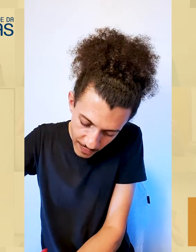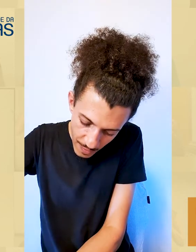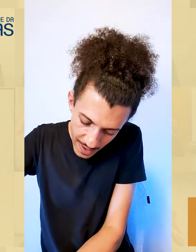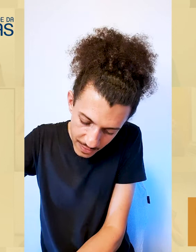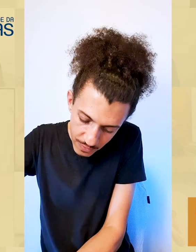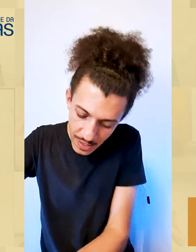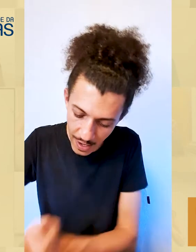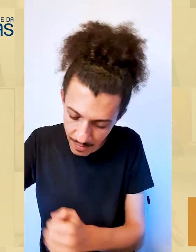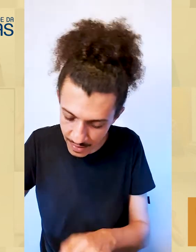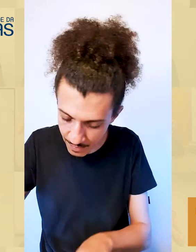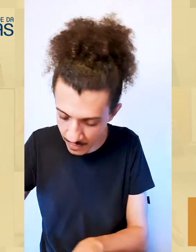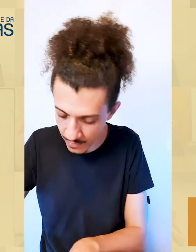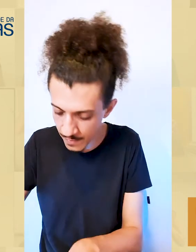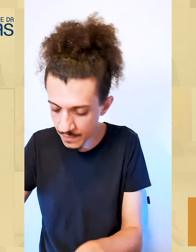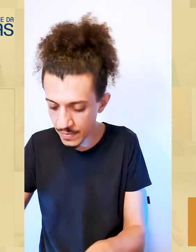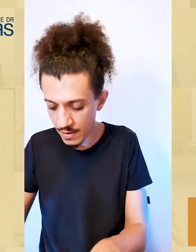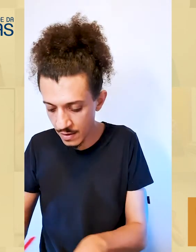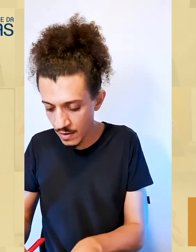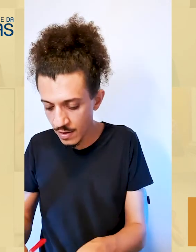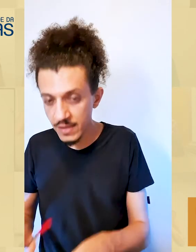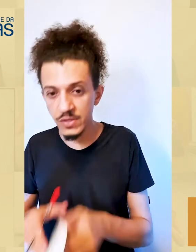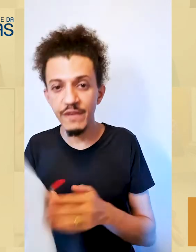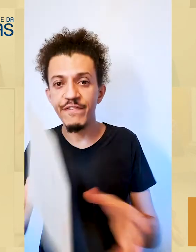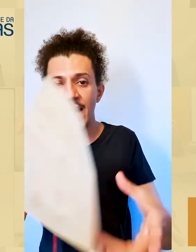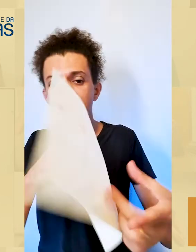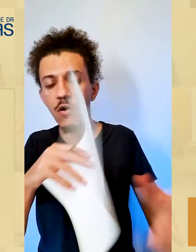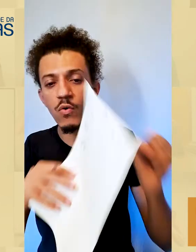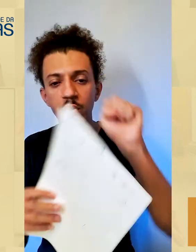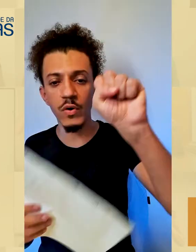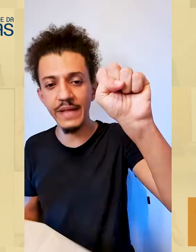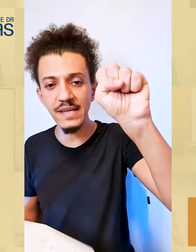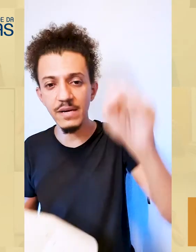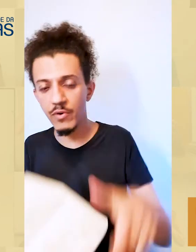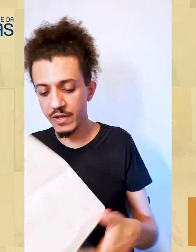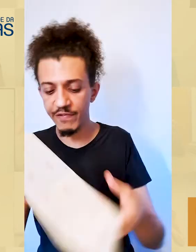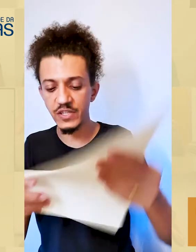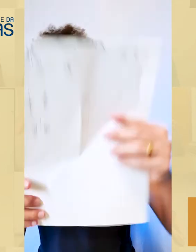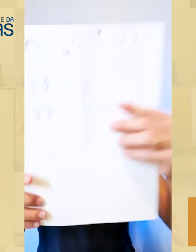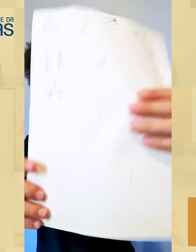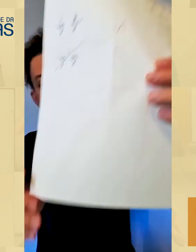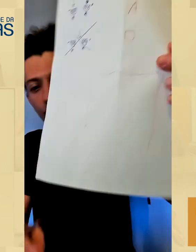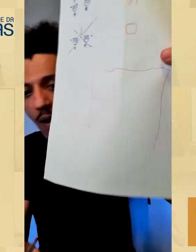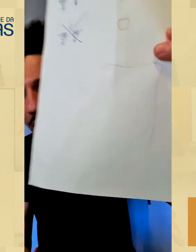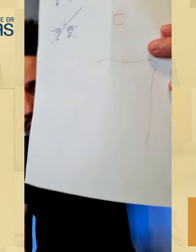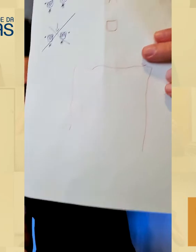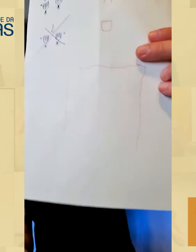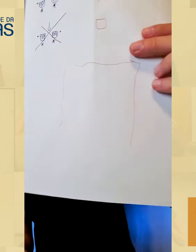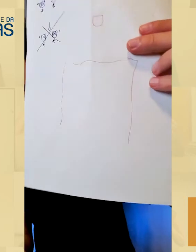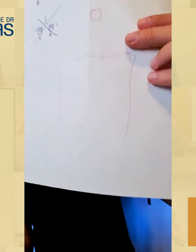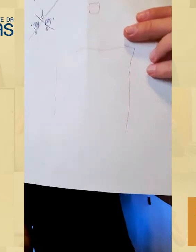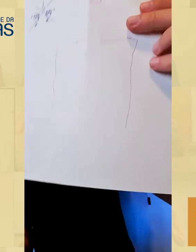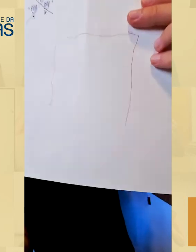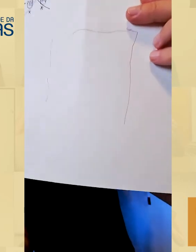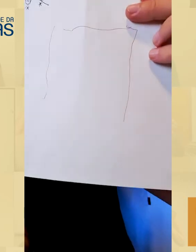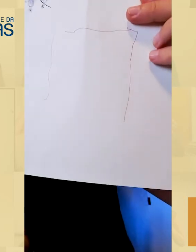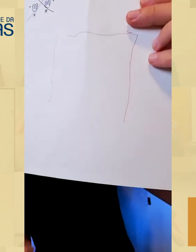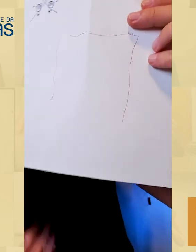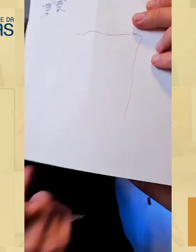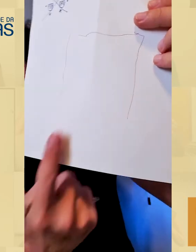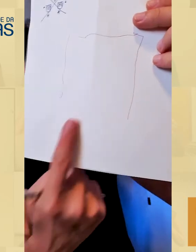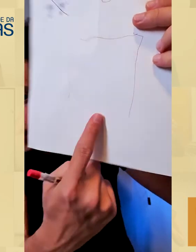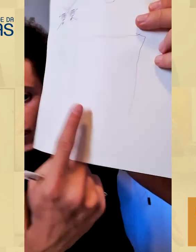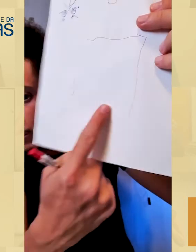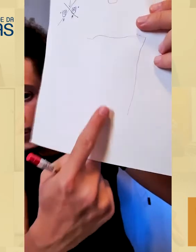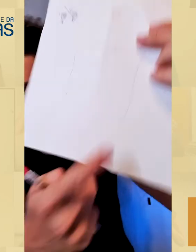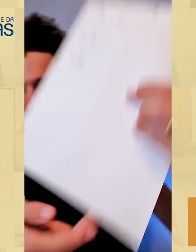aqui o formato da minha mão. Você faz lá o contorno dessa mão aqui fechada no papel, olha o formato que ele vai ficar.